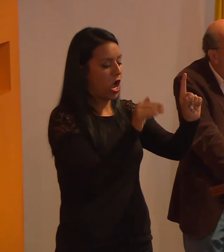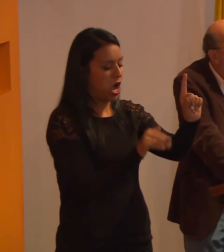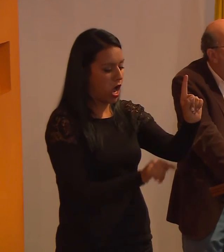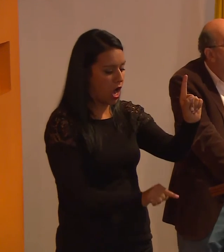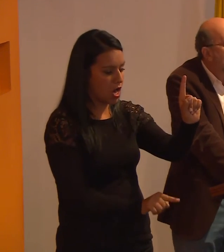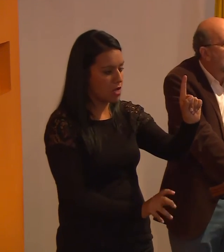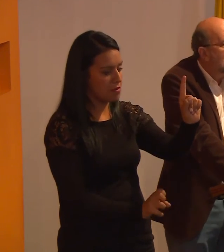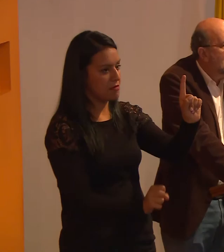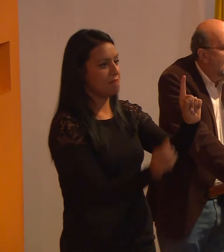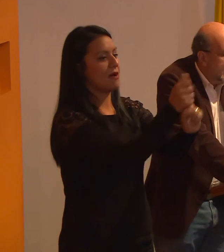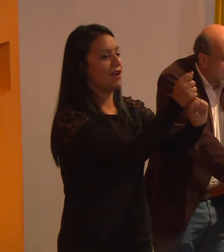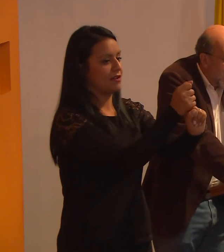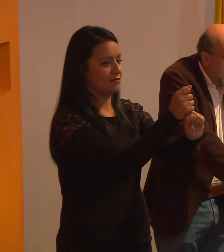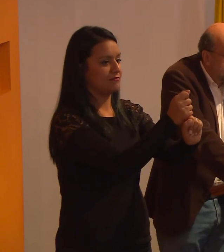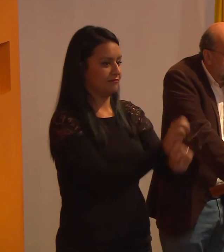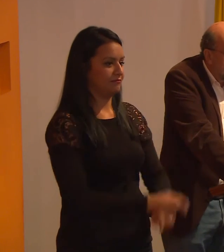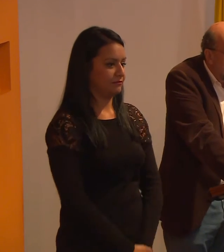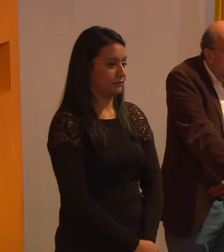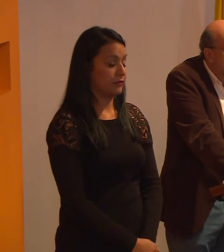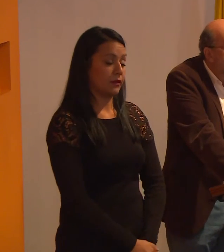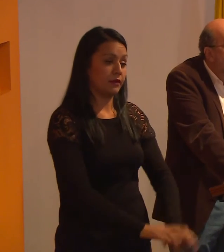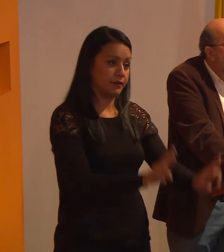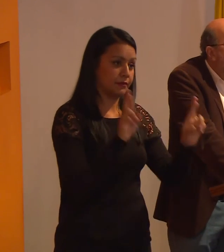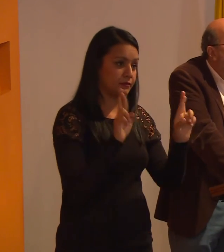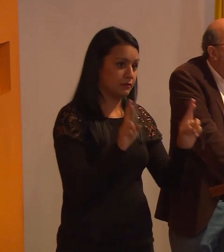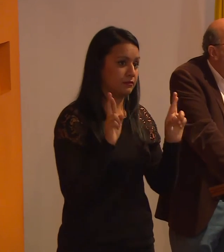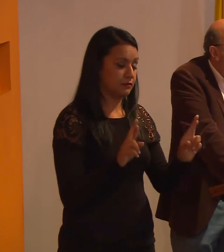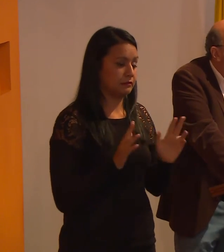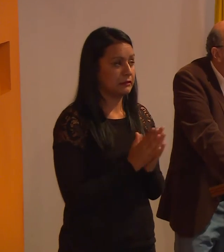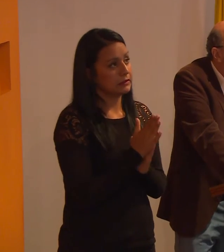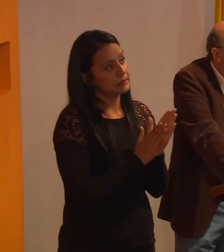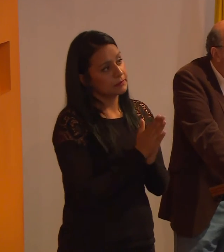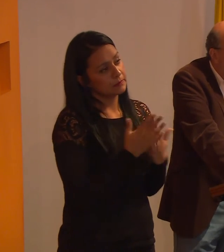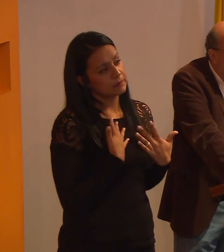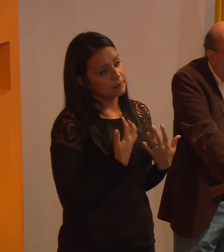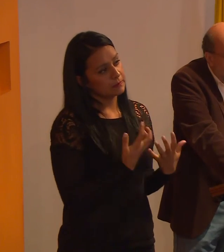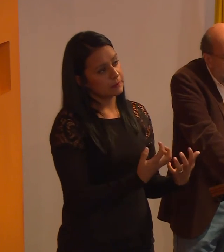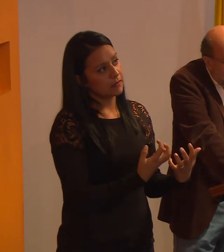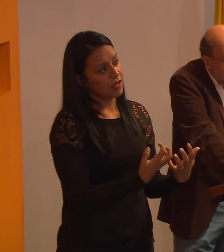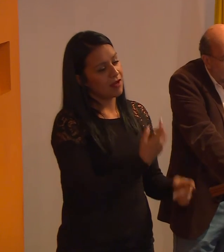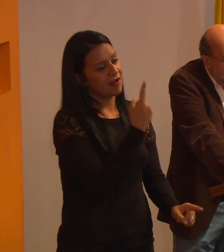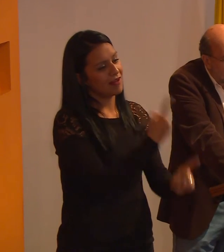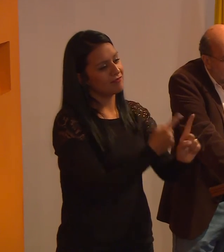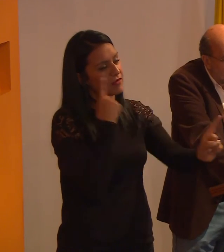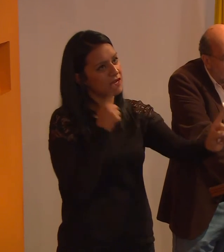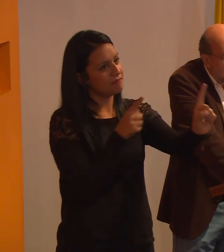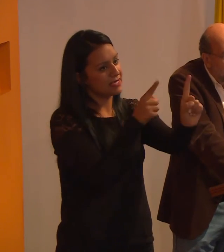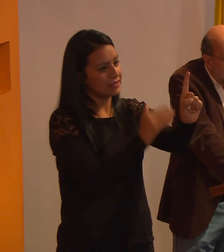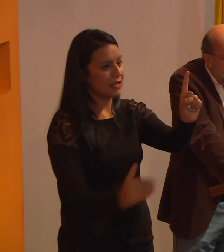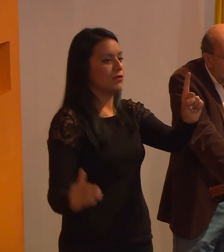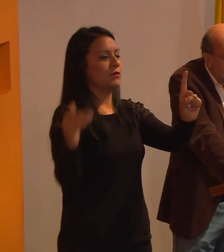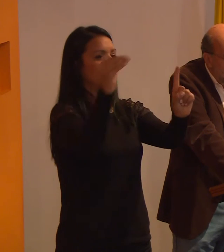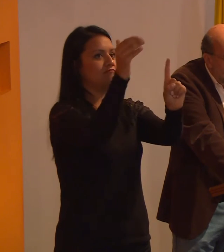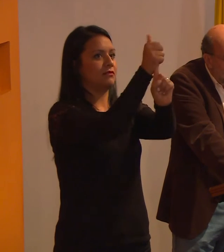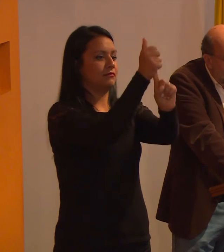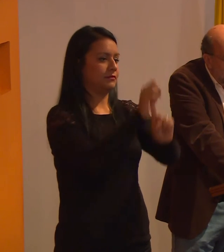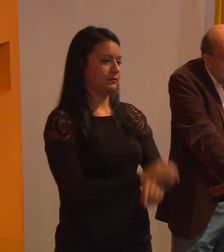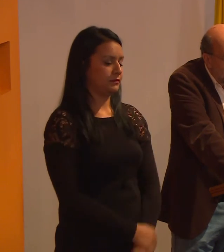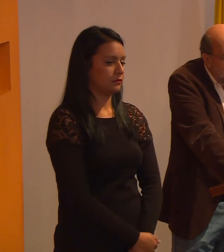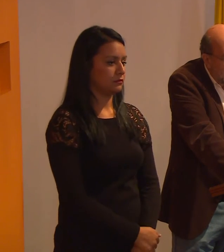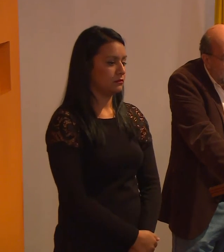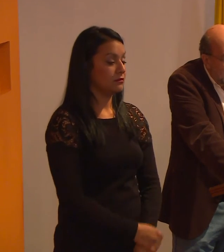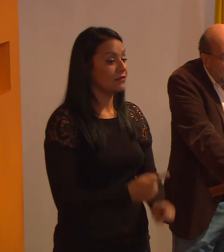lo logremos. Aspiremos entonces a lo alto. Pero,